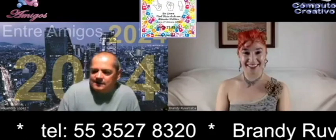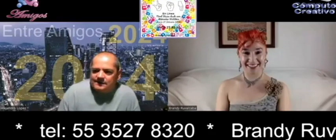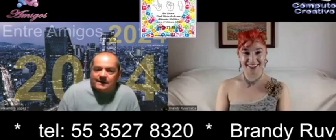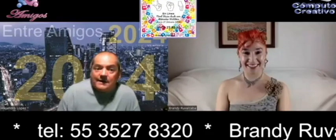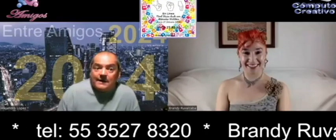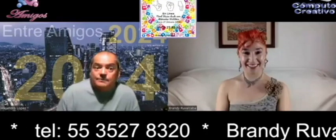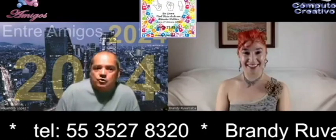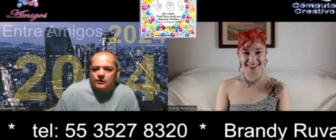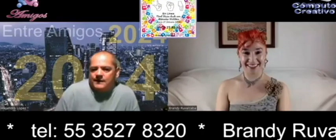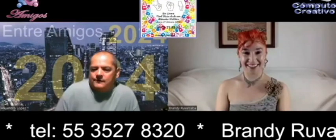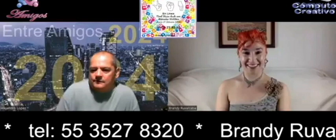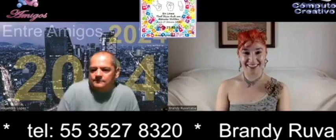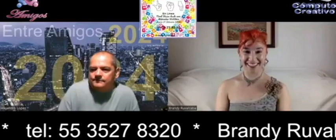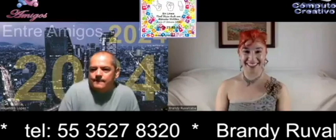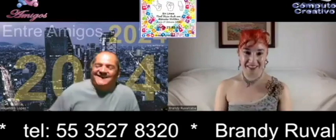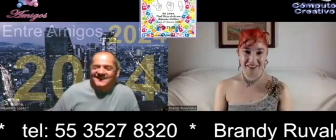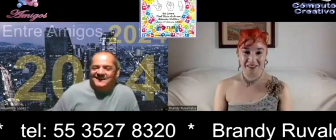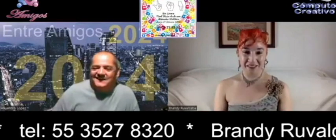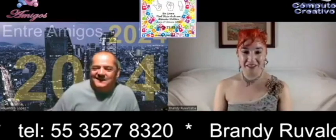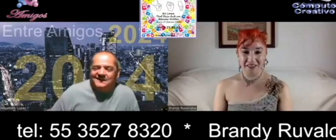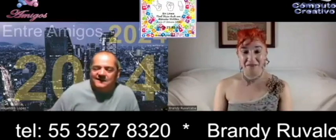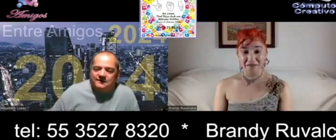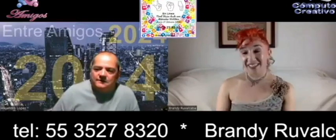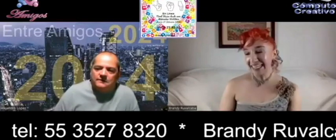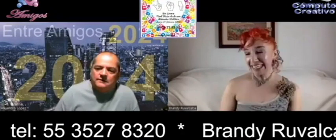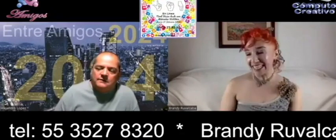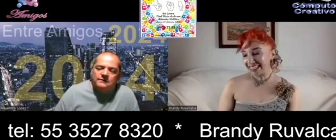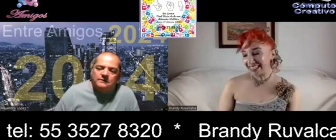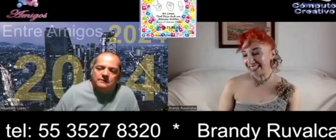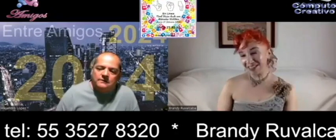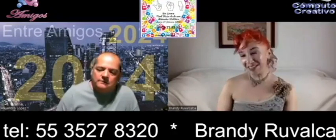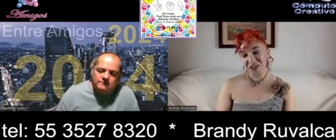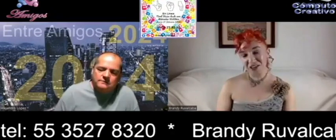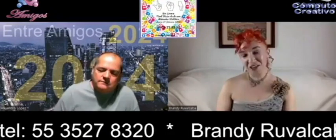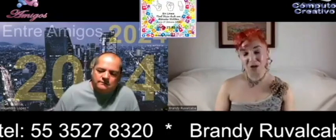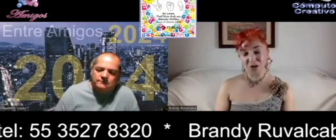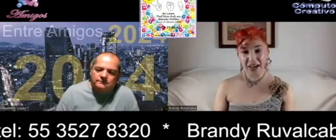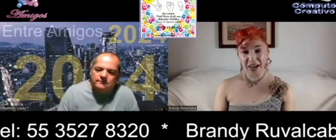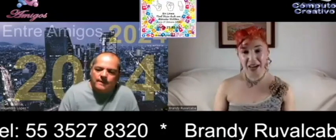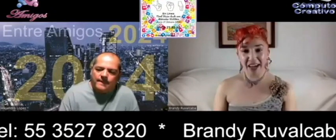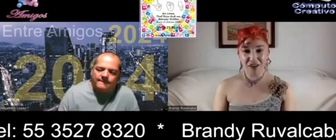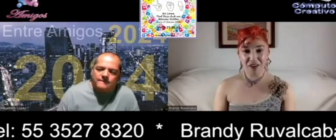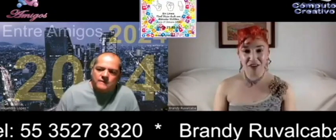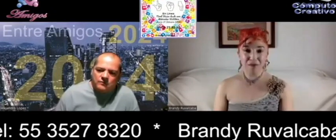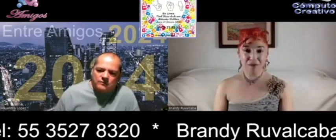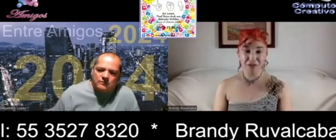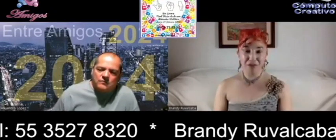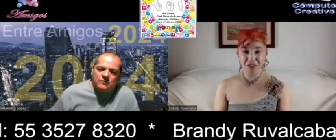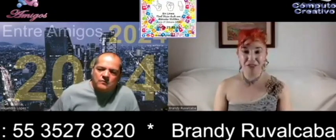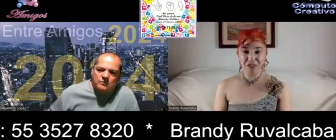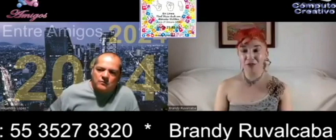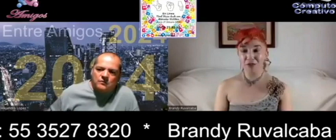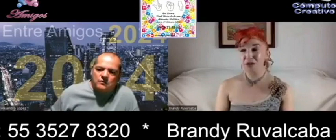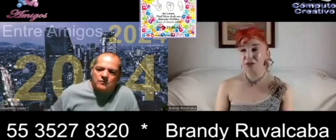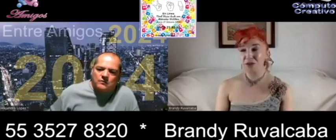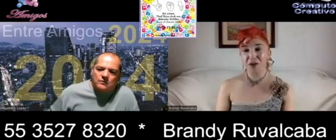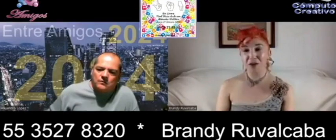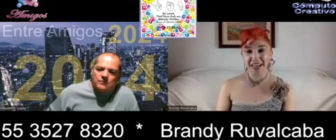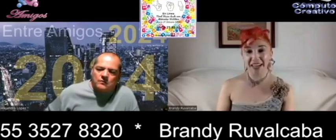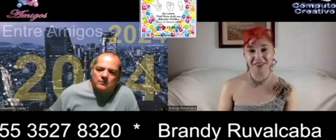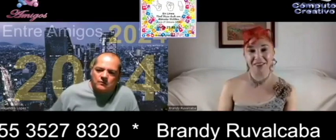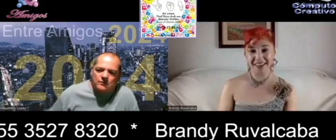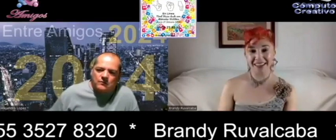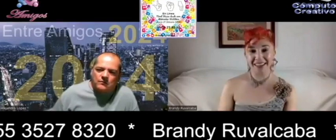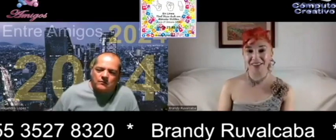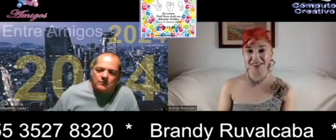que nada absurda, ¿no? pues es chistoso, ¿no? Cómo va evolucionando el mundo y cómo ahorita con